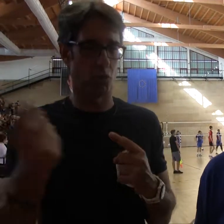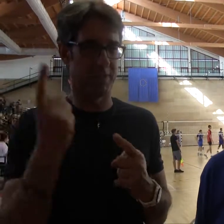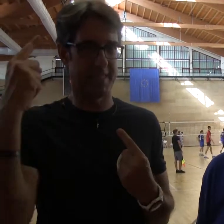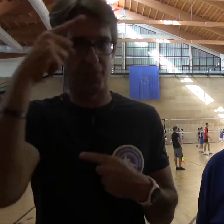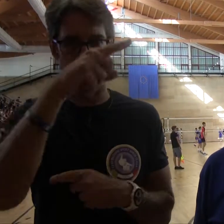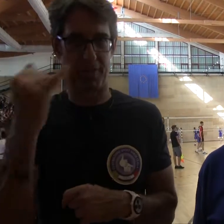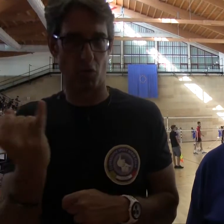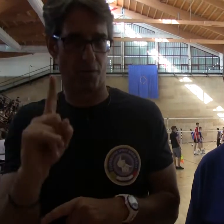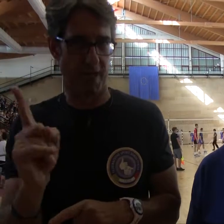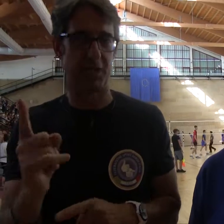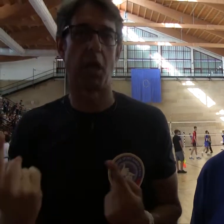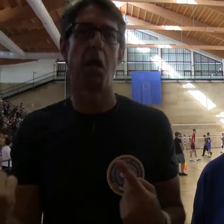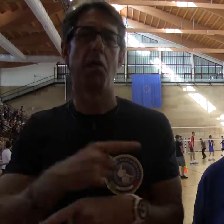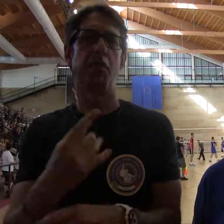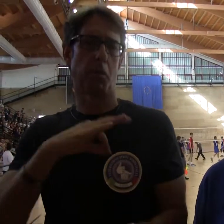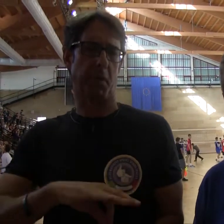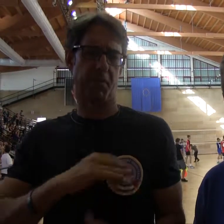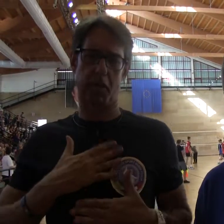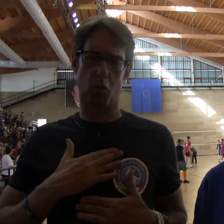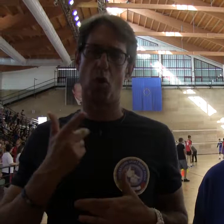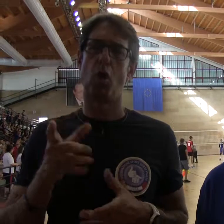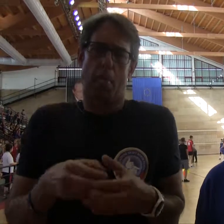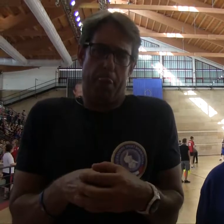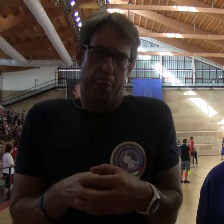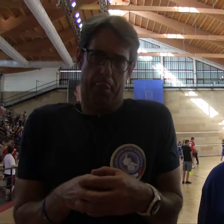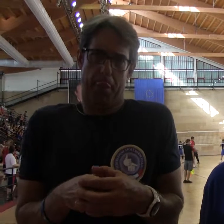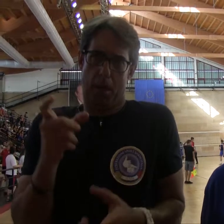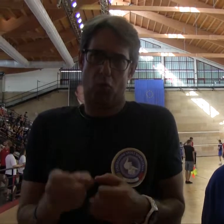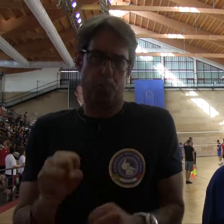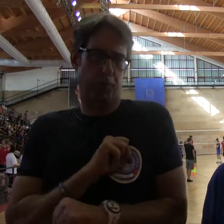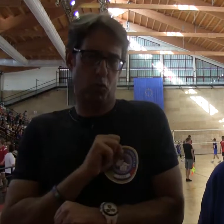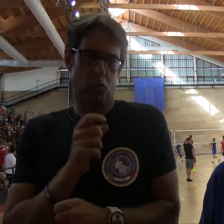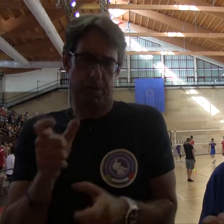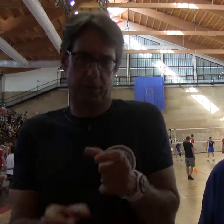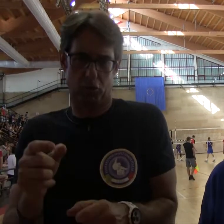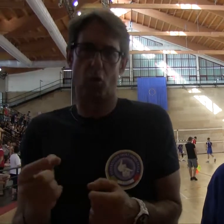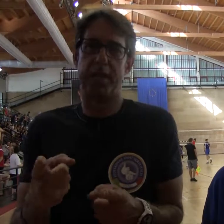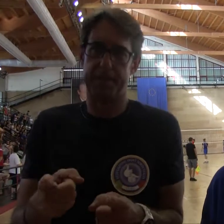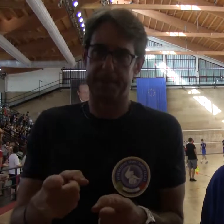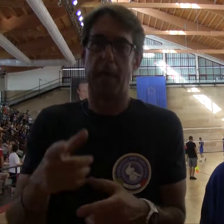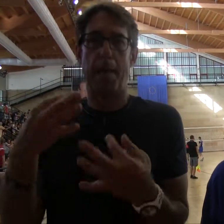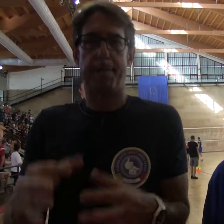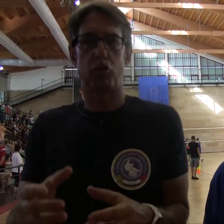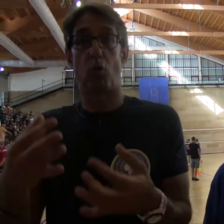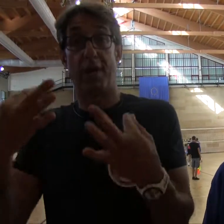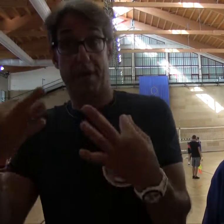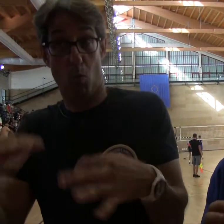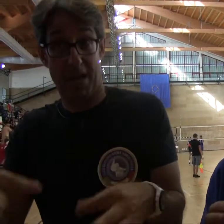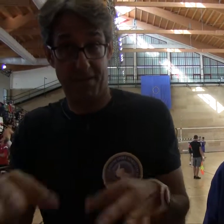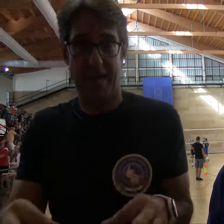cosa. Ho preferito tenere ristretto il numero, fatto tutta di gente